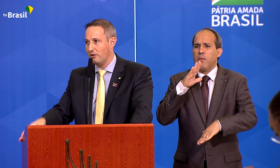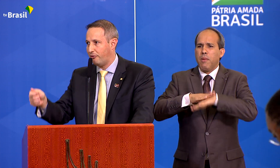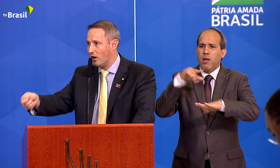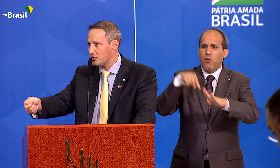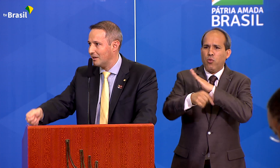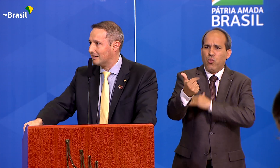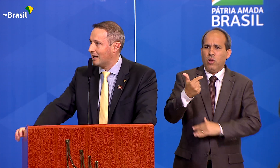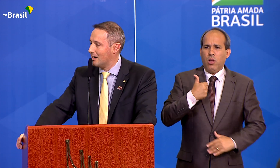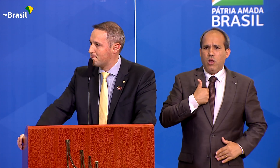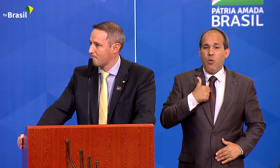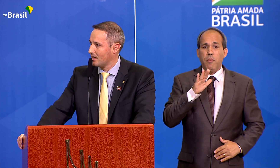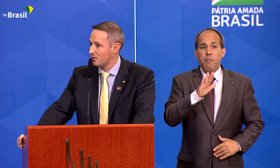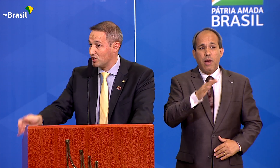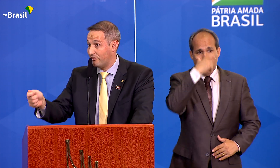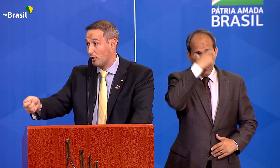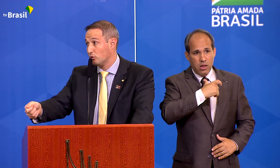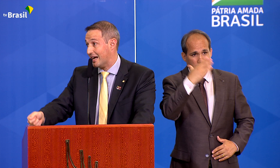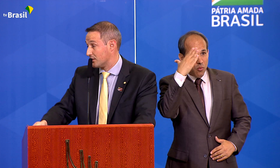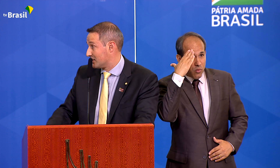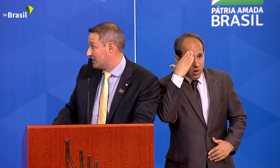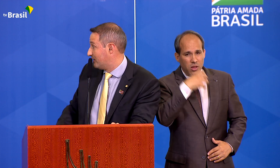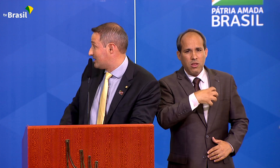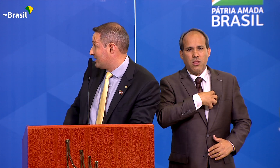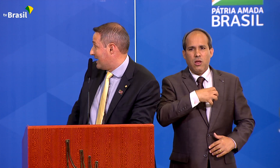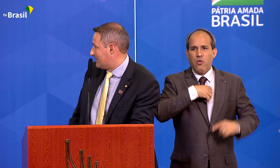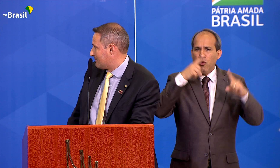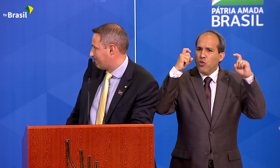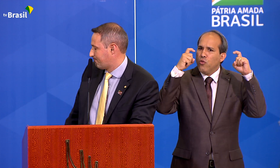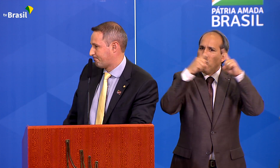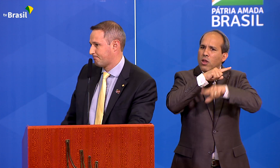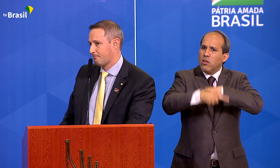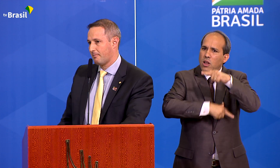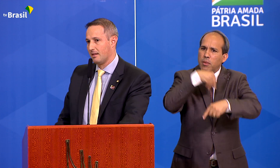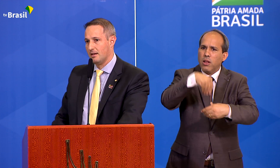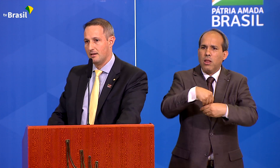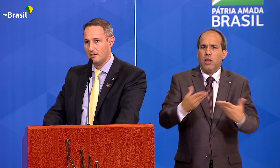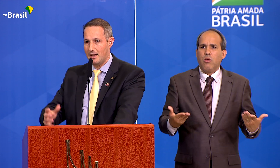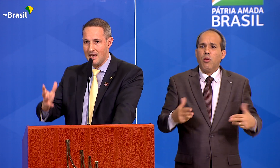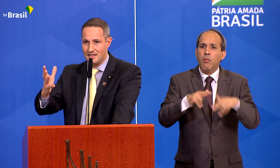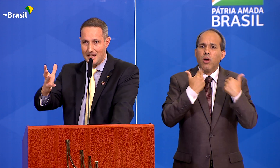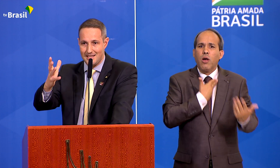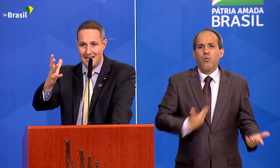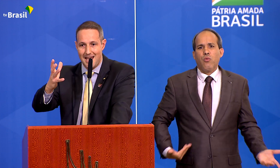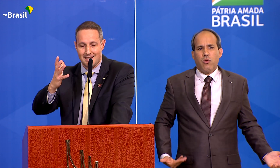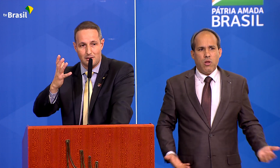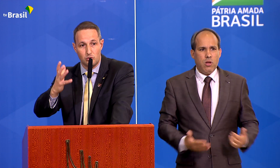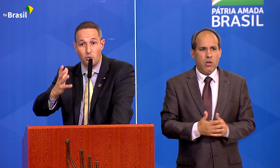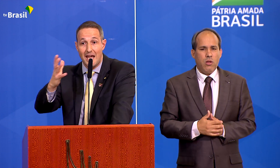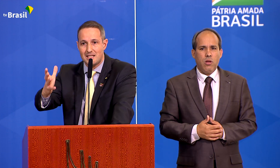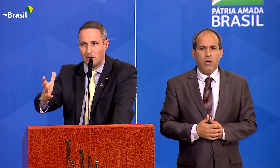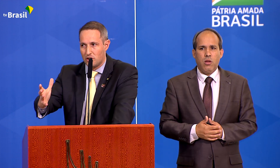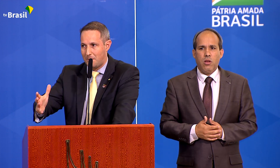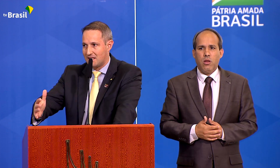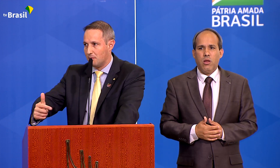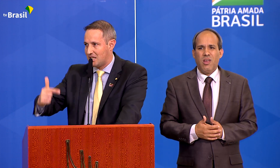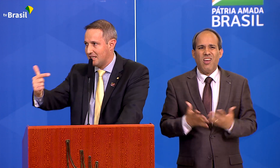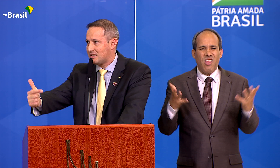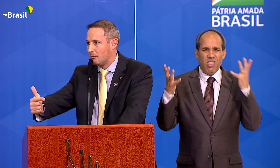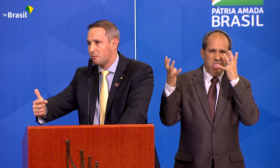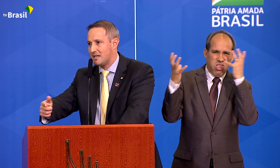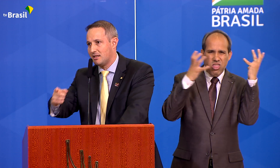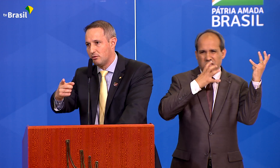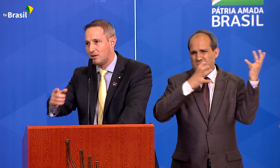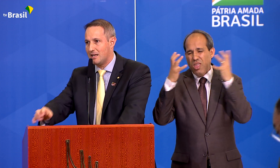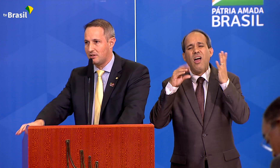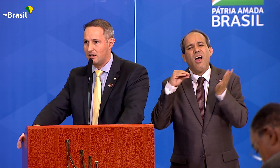o que foge militar só as dificuldades são as adversidades o s esse essa turbulência que nós